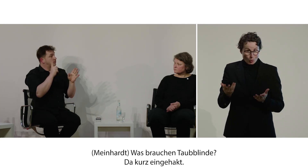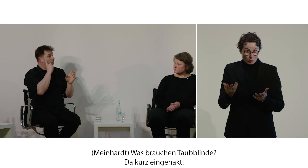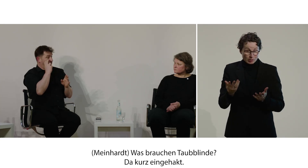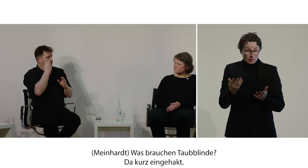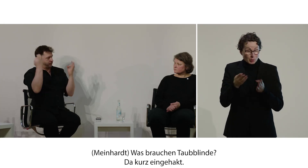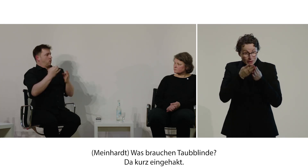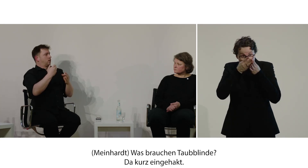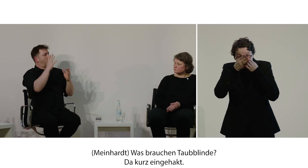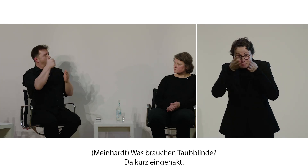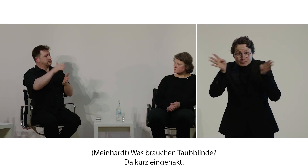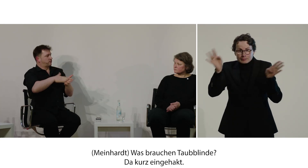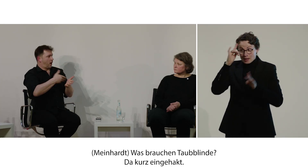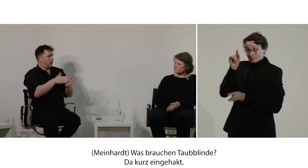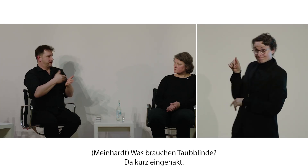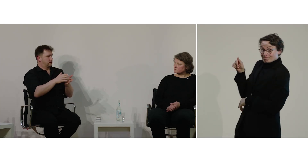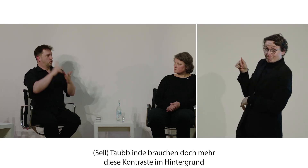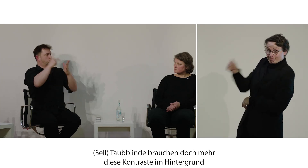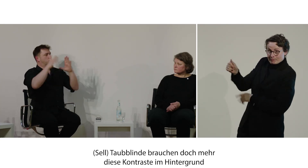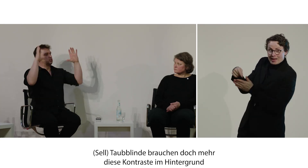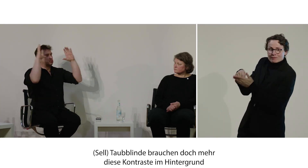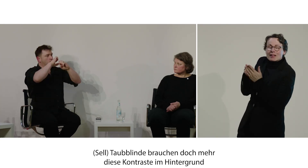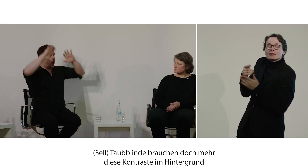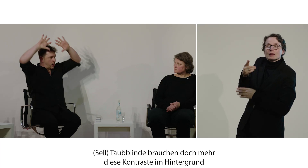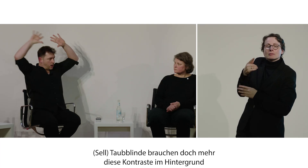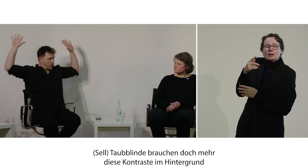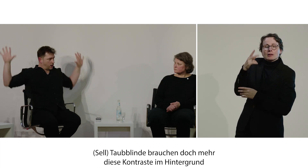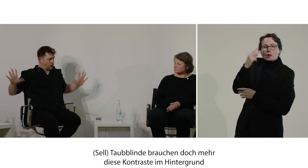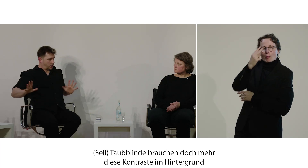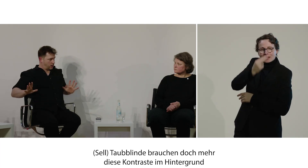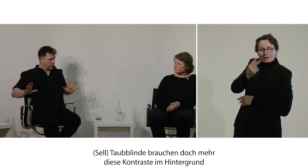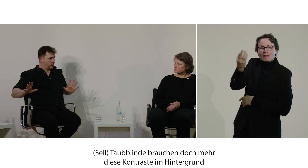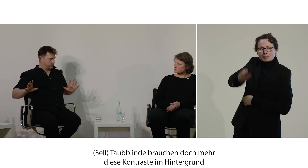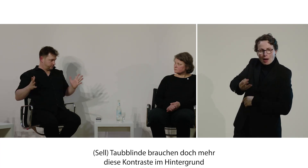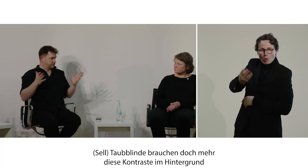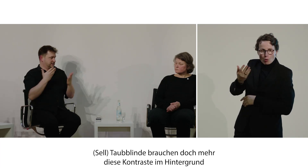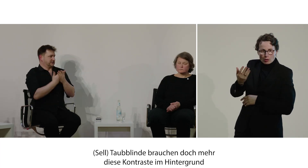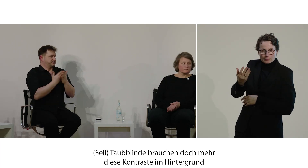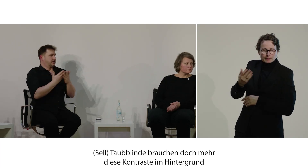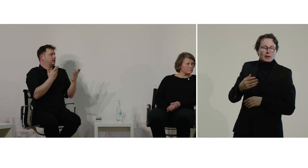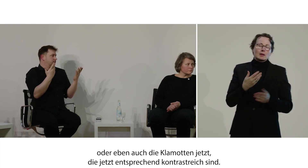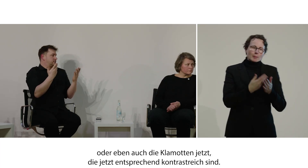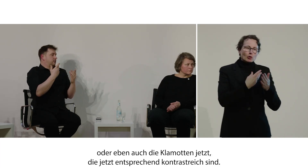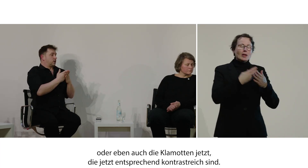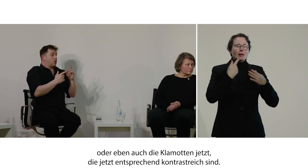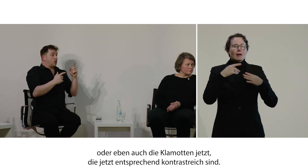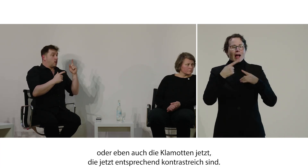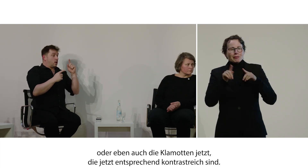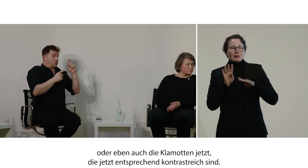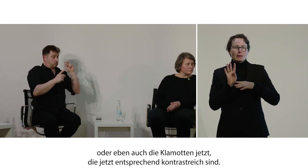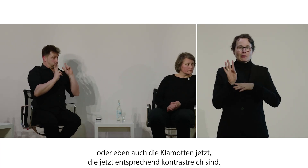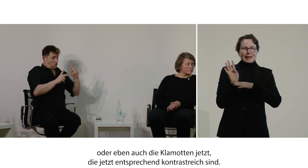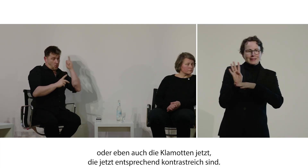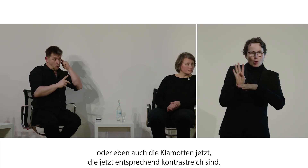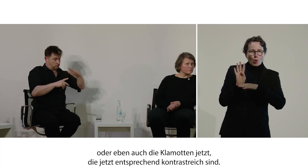Was brauchen Taubblinde? Da kurz einmal eingehakt. Ja, die Taubblinde brauchen doch mehr, diese Kontrasthintergrund oder eben doch die